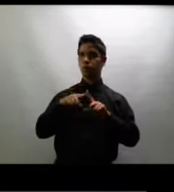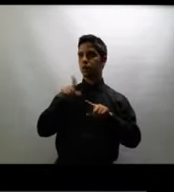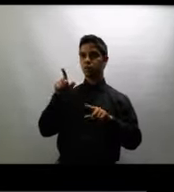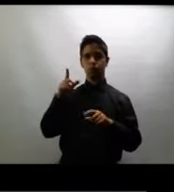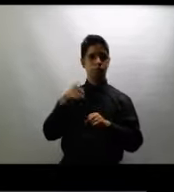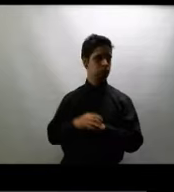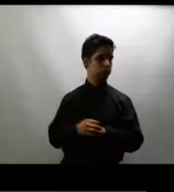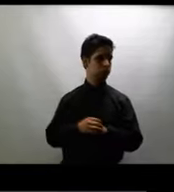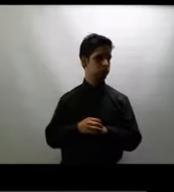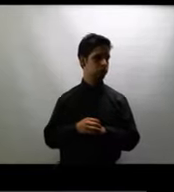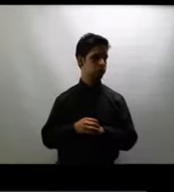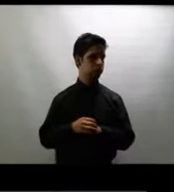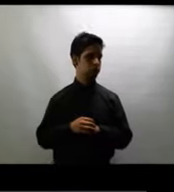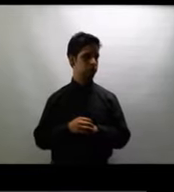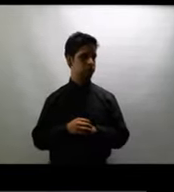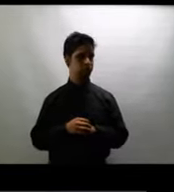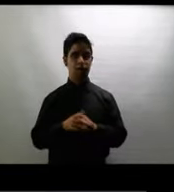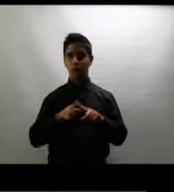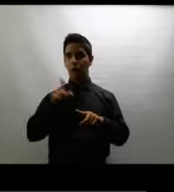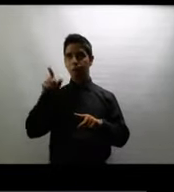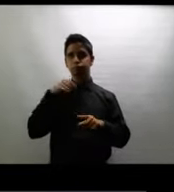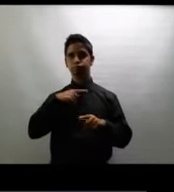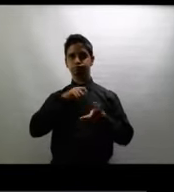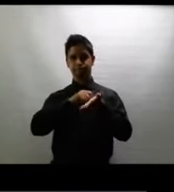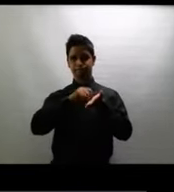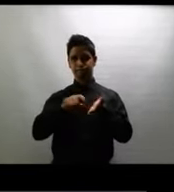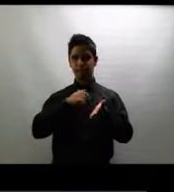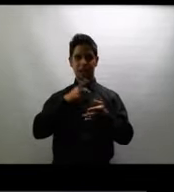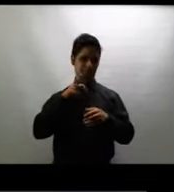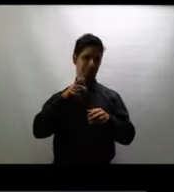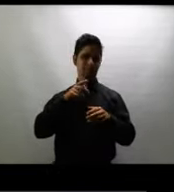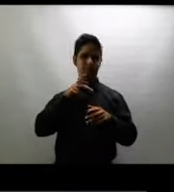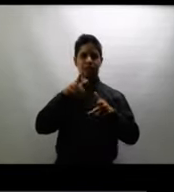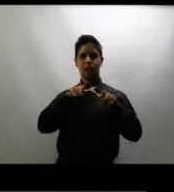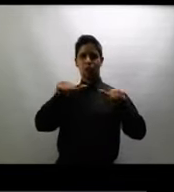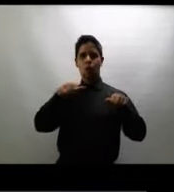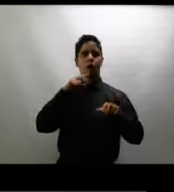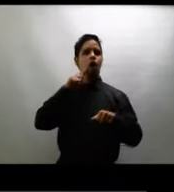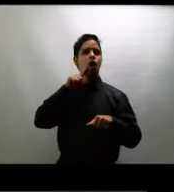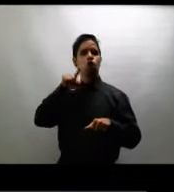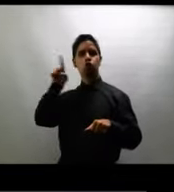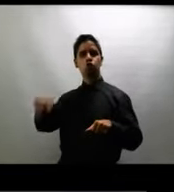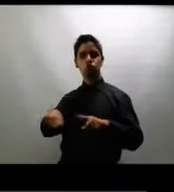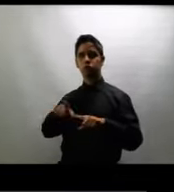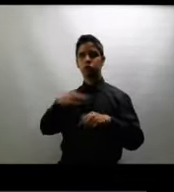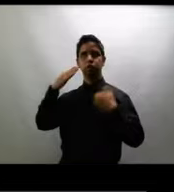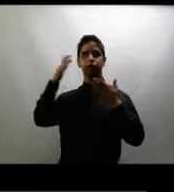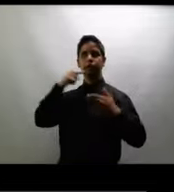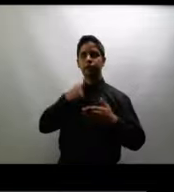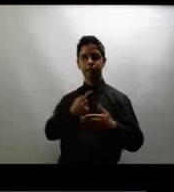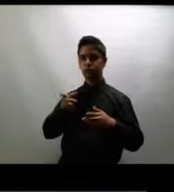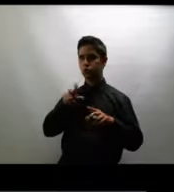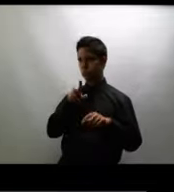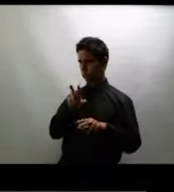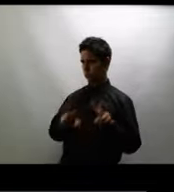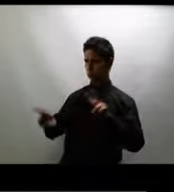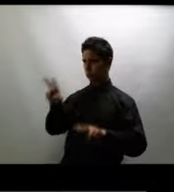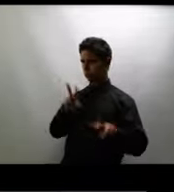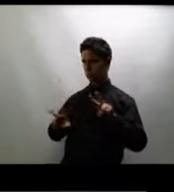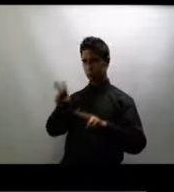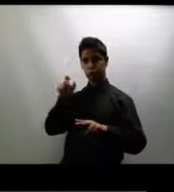ruso, claro. Yo tuve que meterlo y googlearlo. Porque no lo entendía. Yo no sabía si me estaba insultando, diciendo.